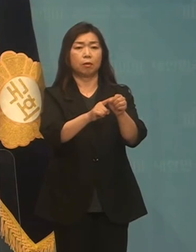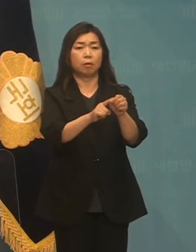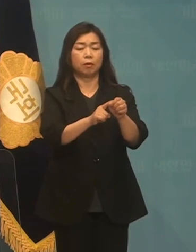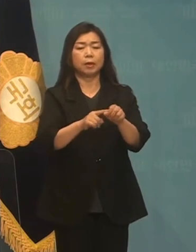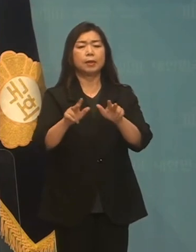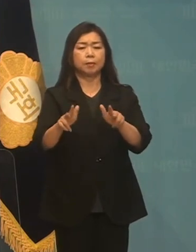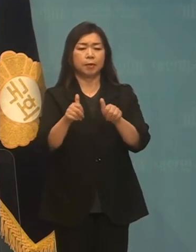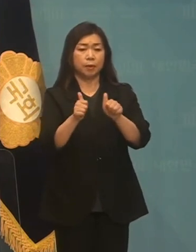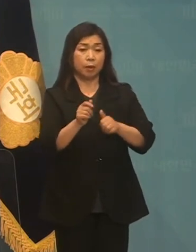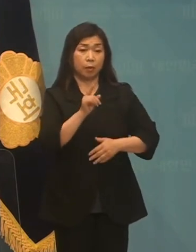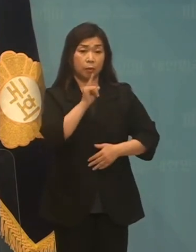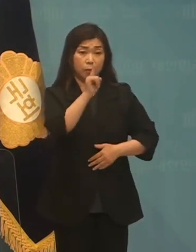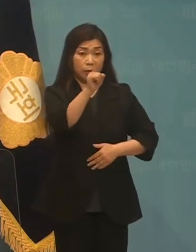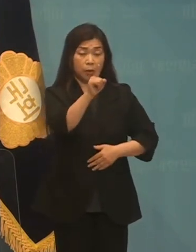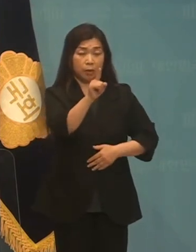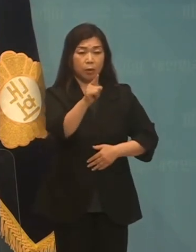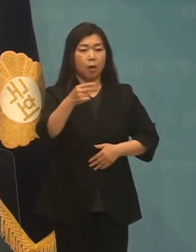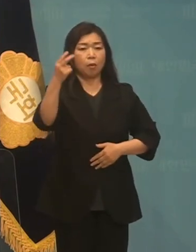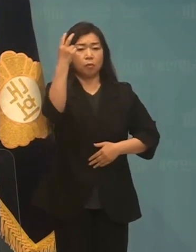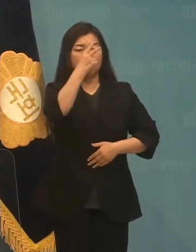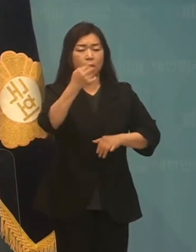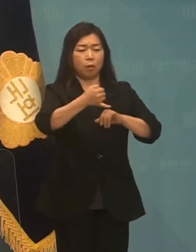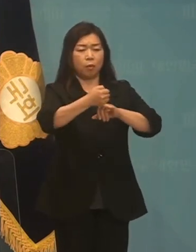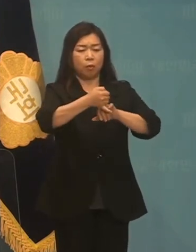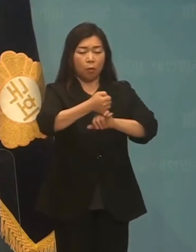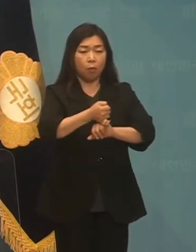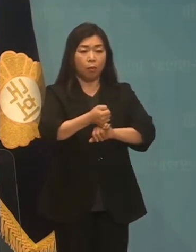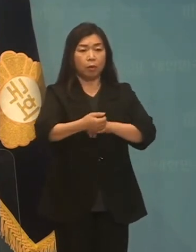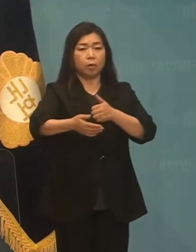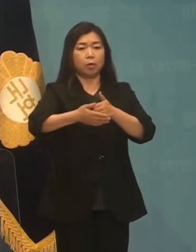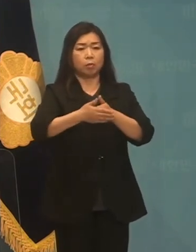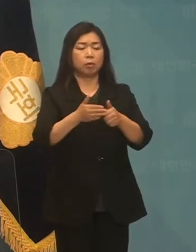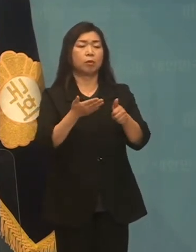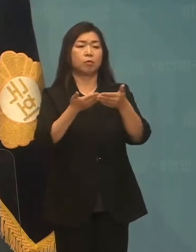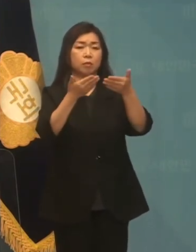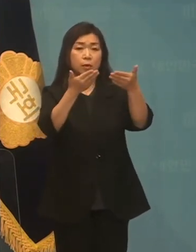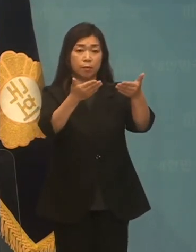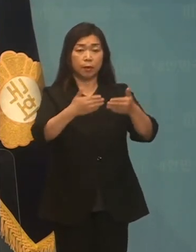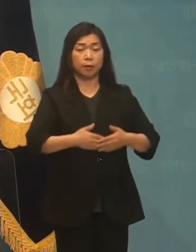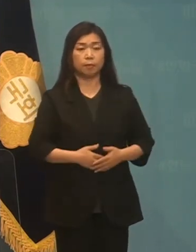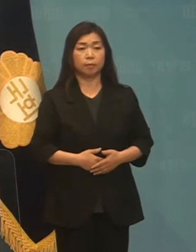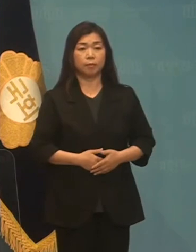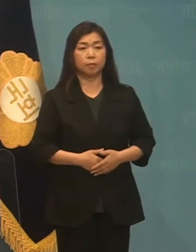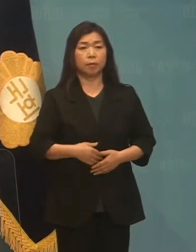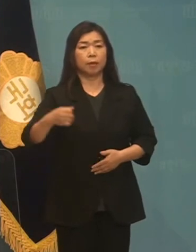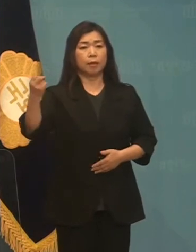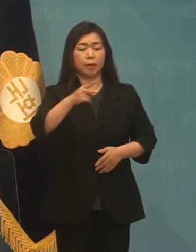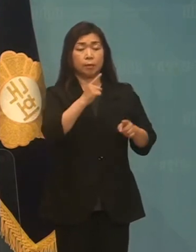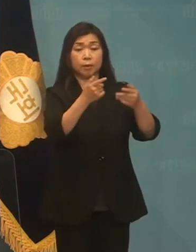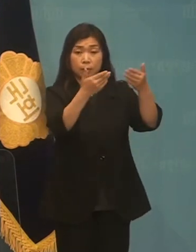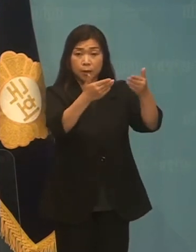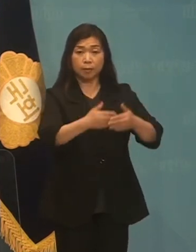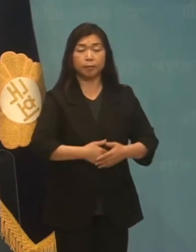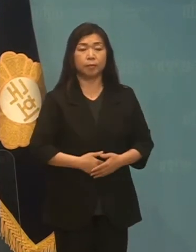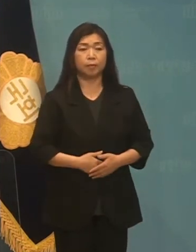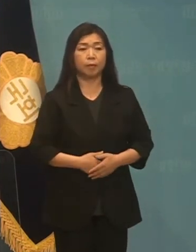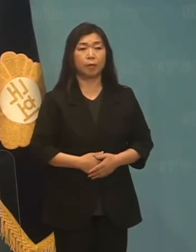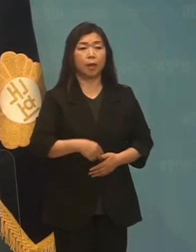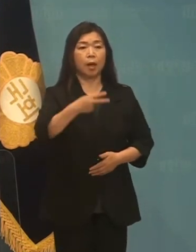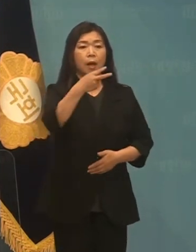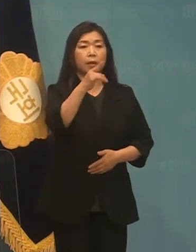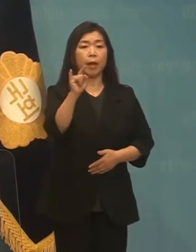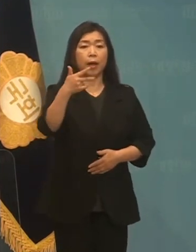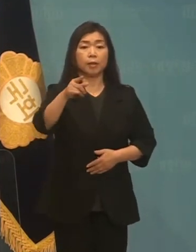본 사건에 대해서 수사에 적극 협조할 것입니다. 다시 한번 강조합니다.